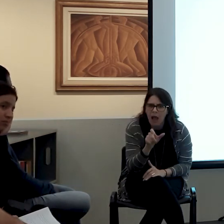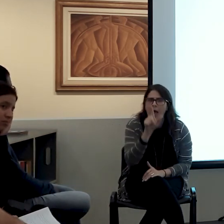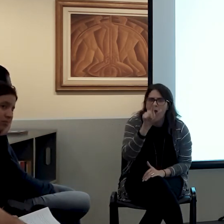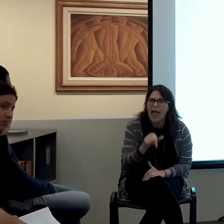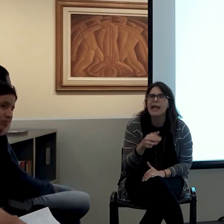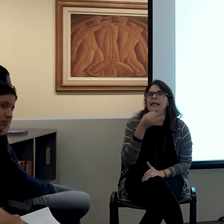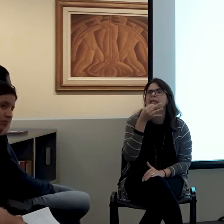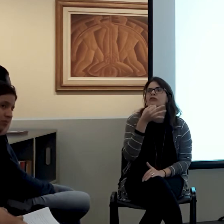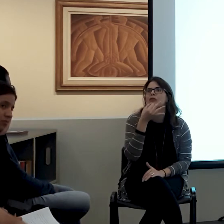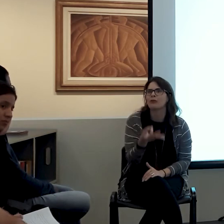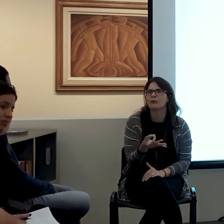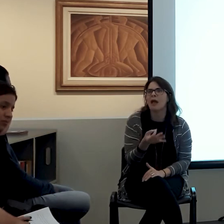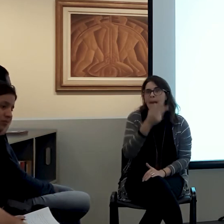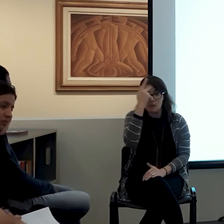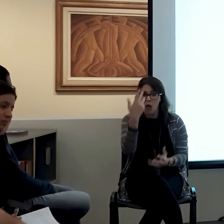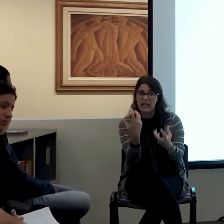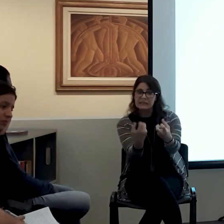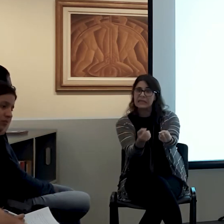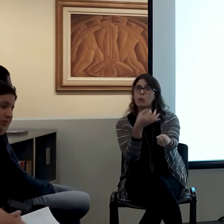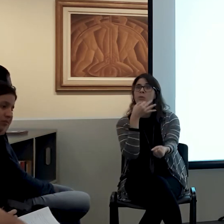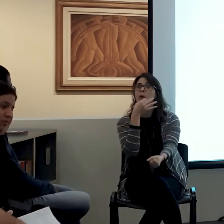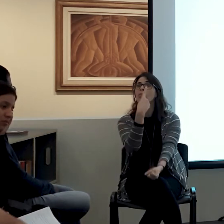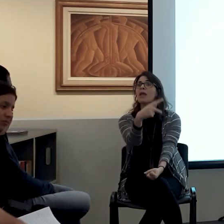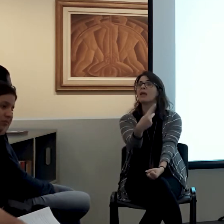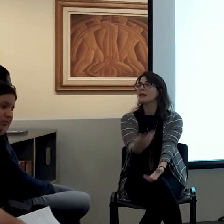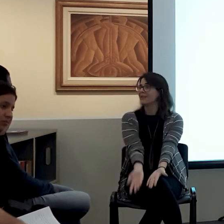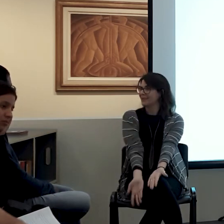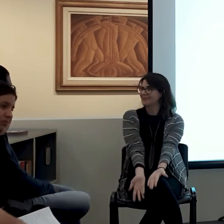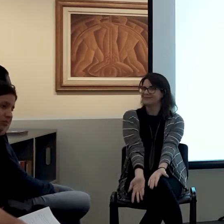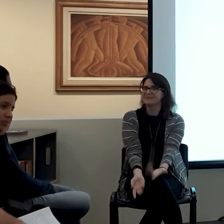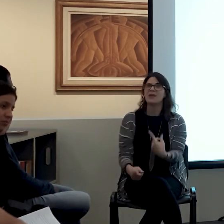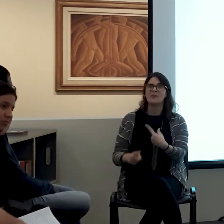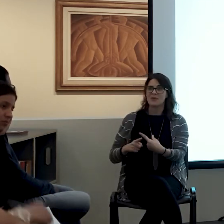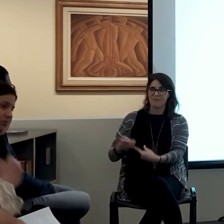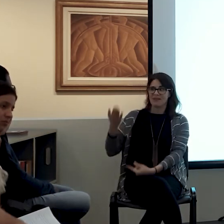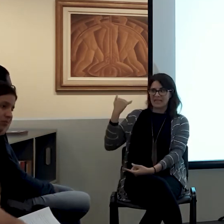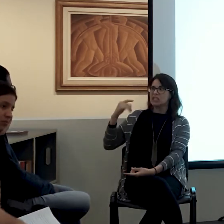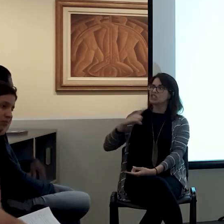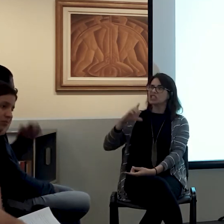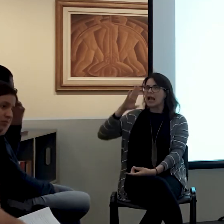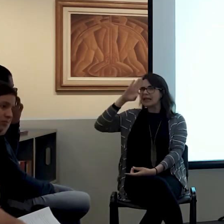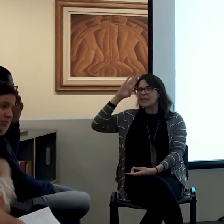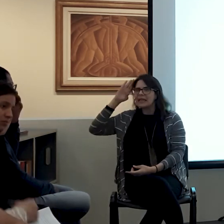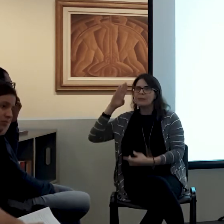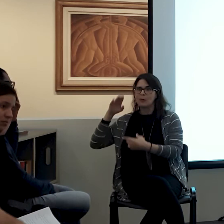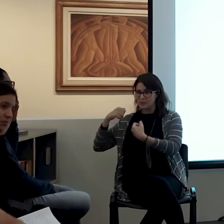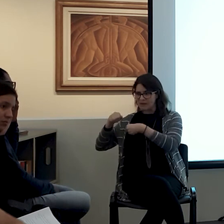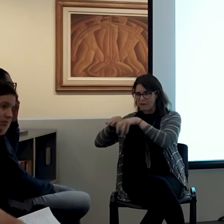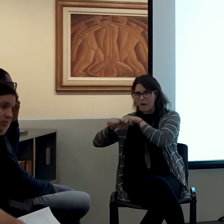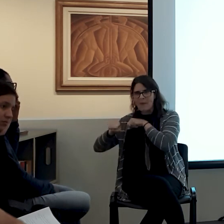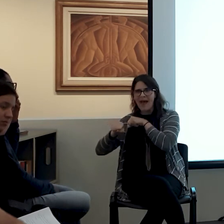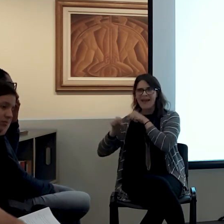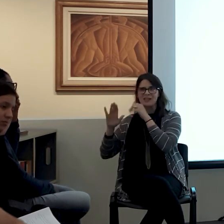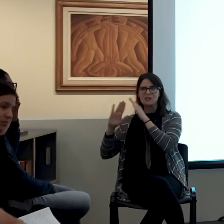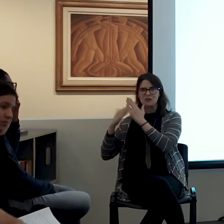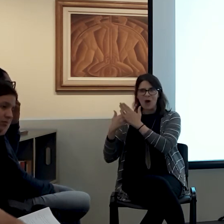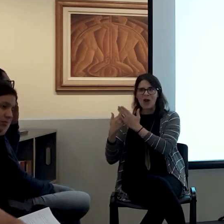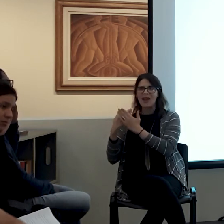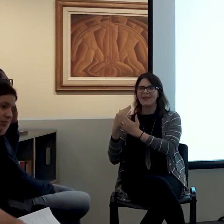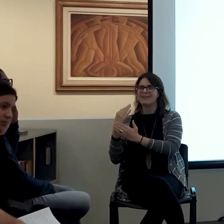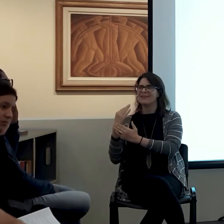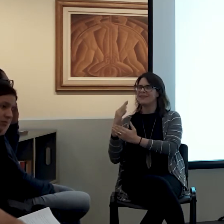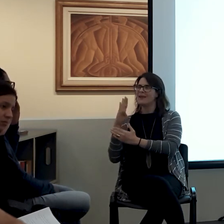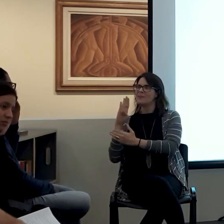Muito boa questão. Não passava mais por esses órgãos oficiais, né? Passava por duas coisas: o reconhecimento do